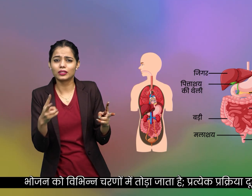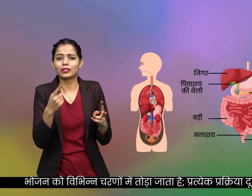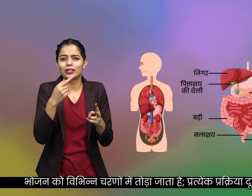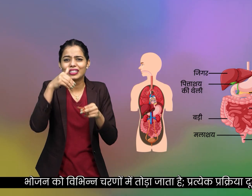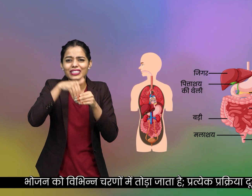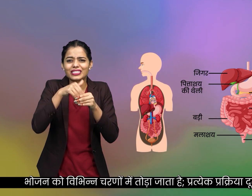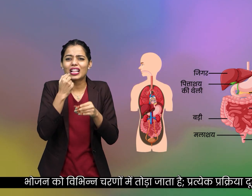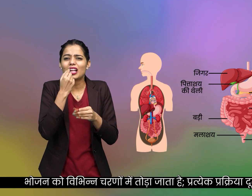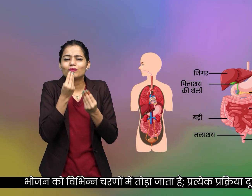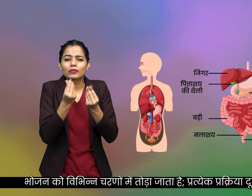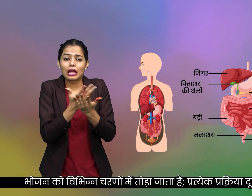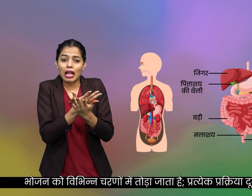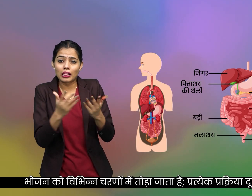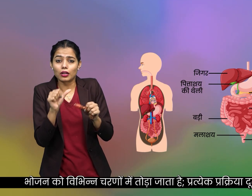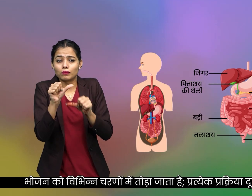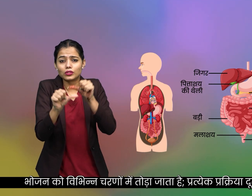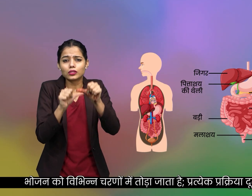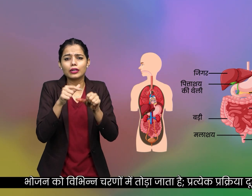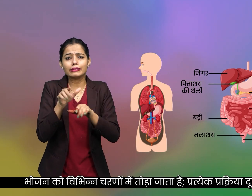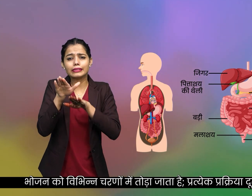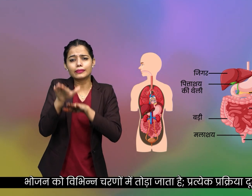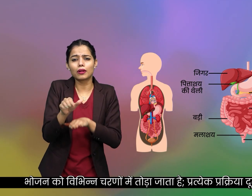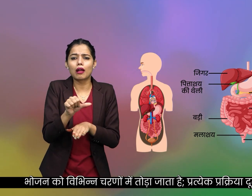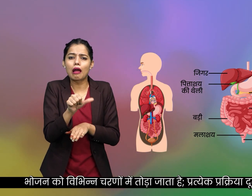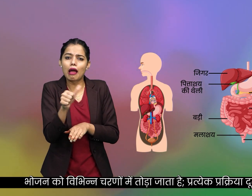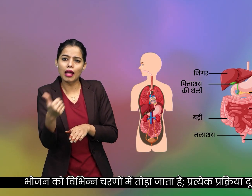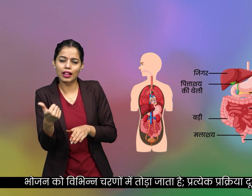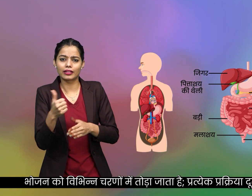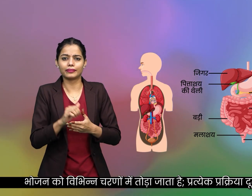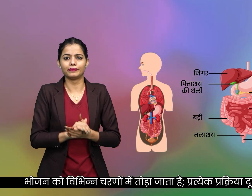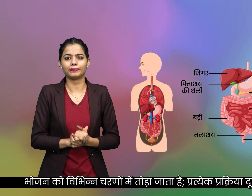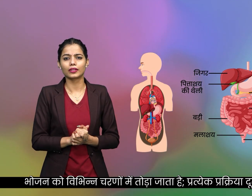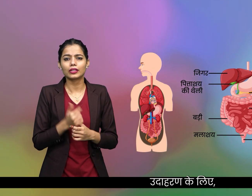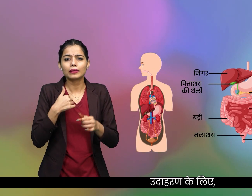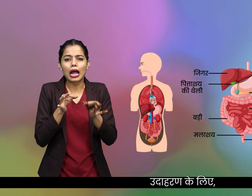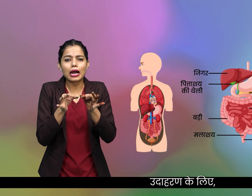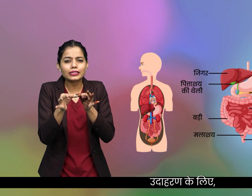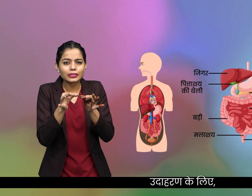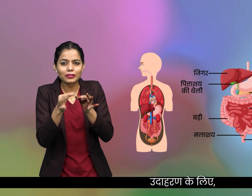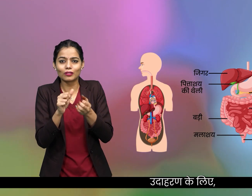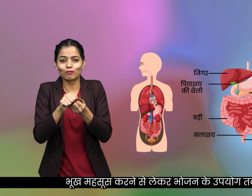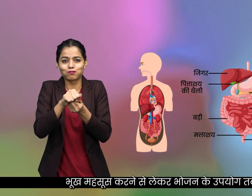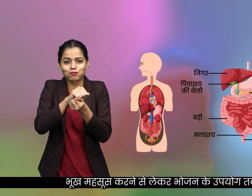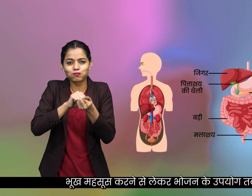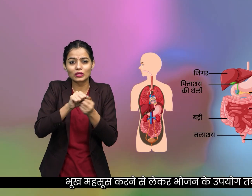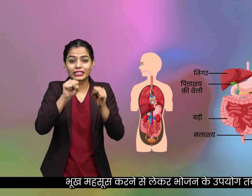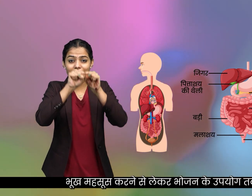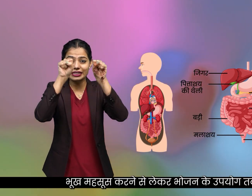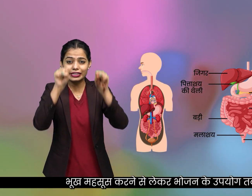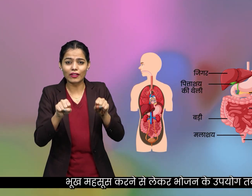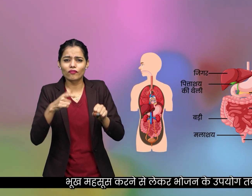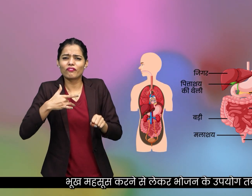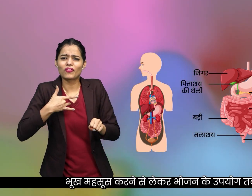चरणों में तोड़ा जाता है। प्रत्येक प्रक्रिया दूसरों पर निर्भर करती है। उदाहरण के लिए, भूख